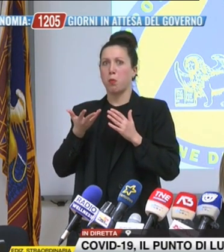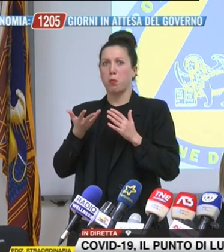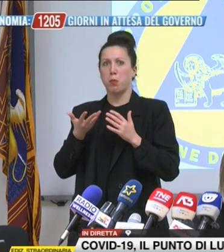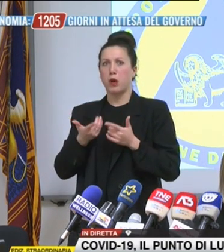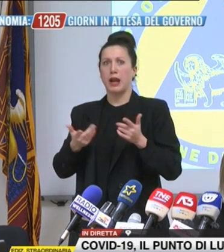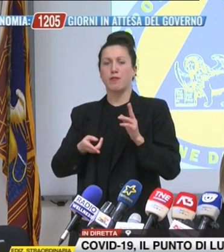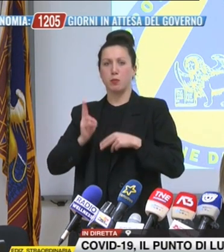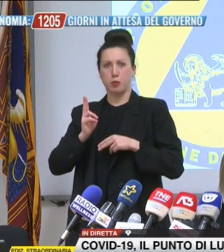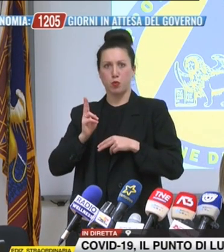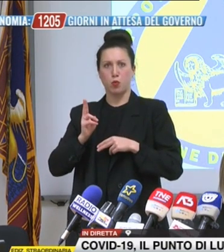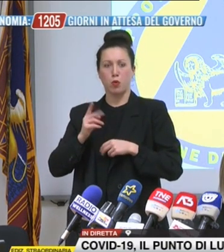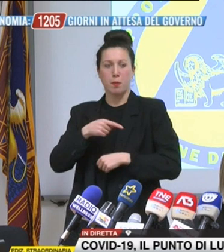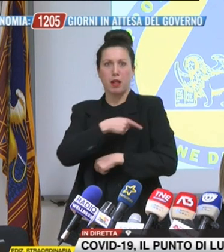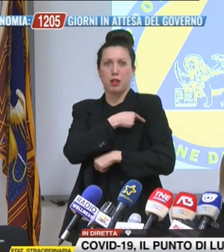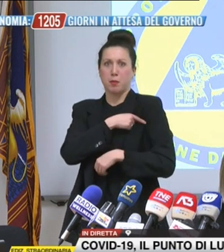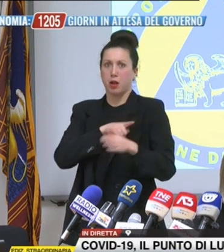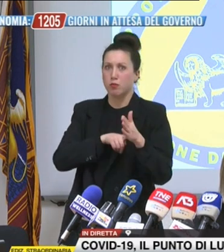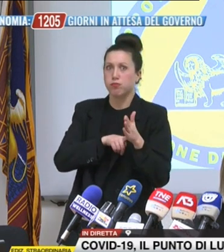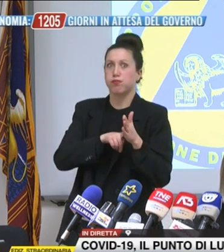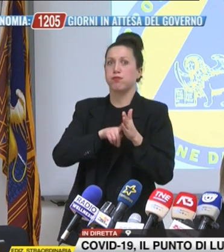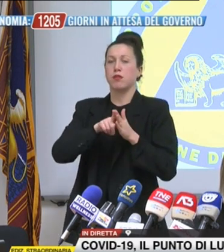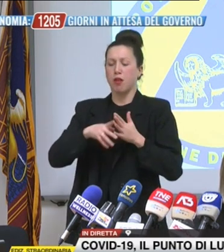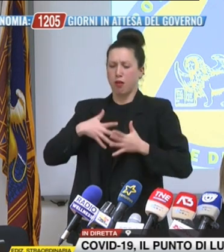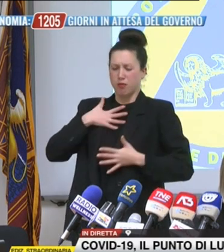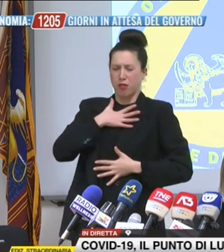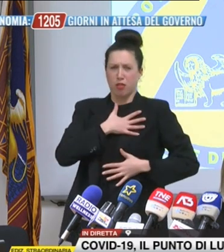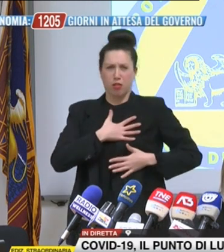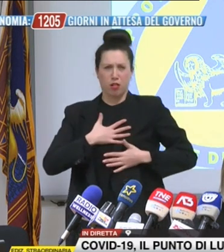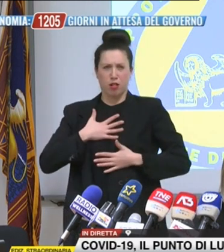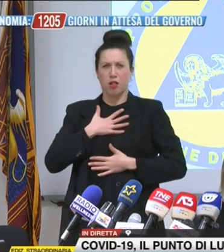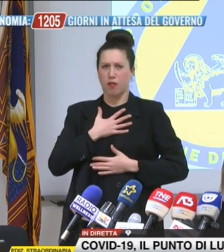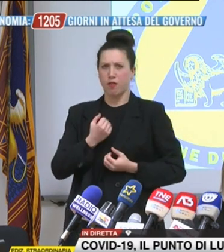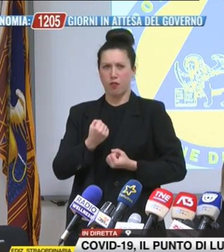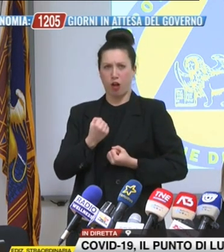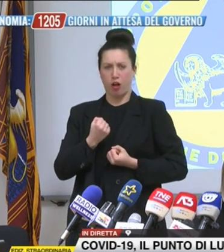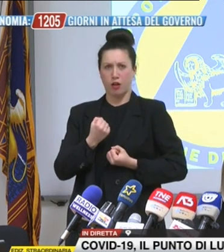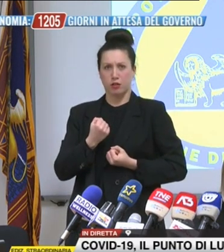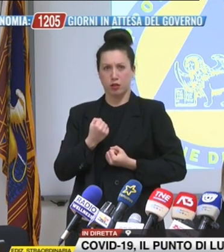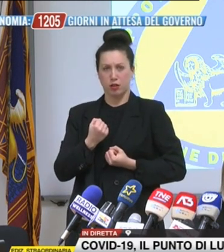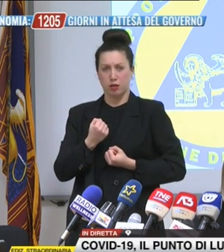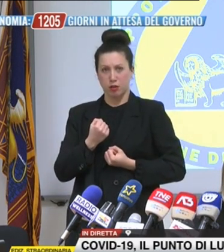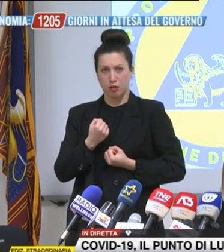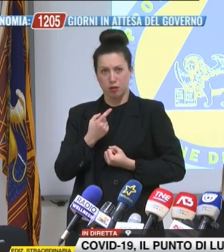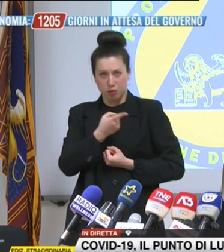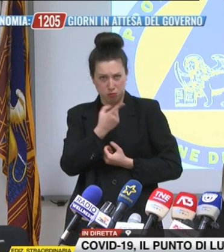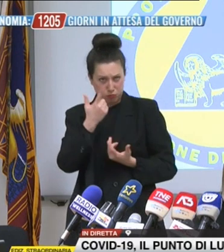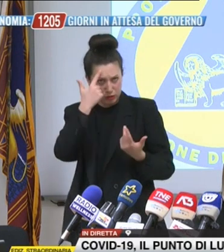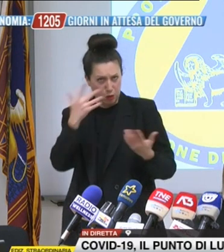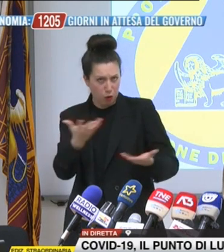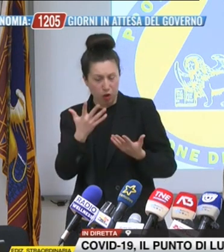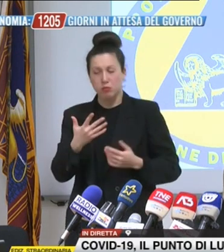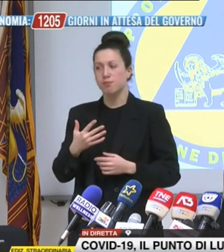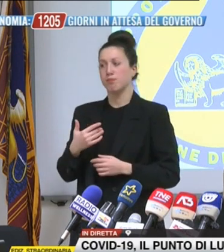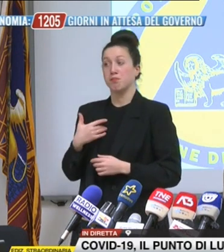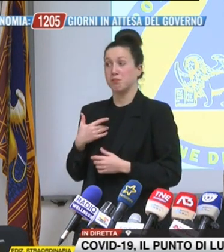malessere abbastanza importante. Lei ha dei riscontri al riguardo? No, io non ho riscontri. Come